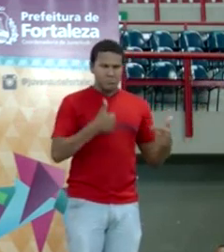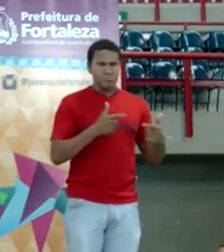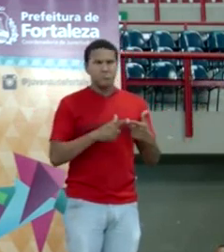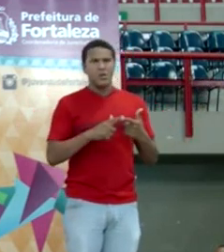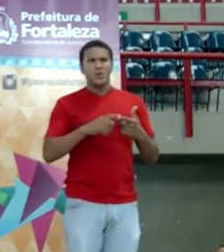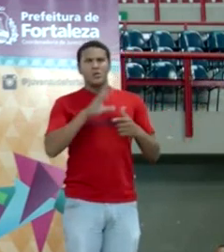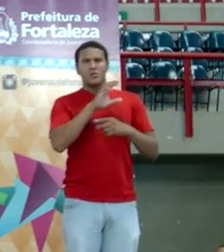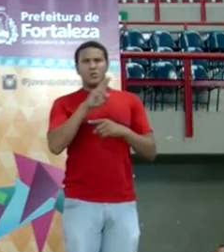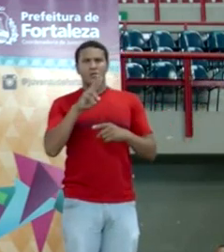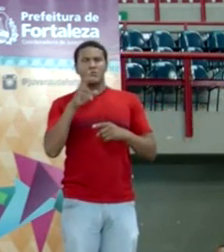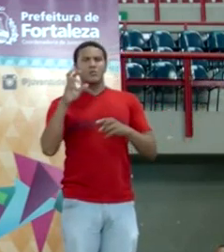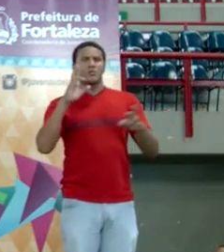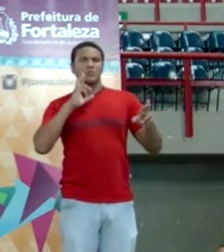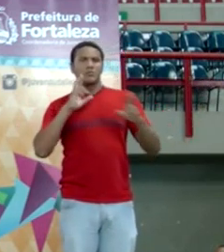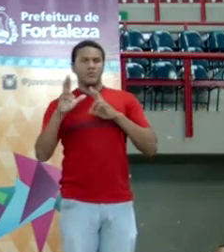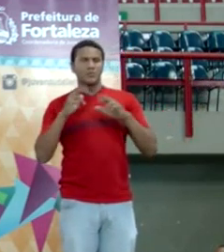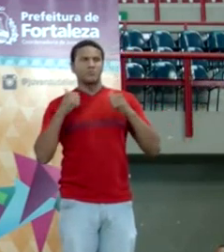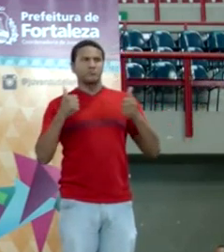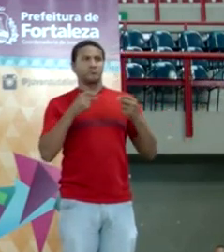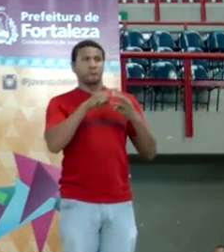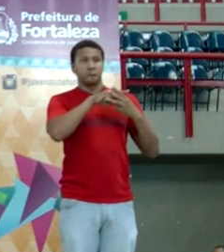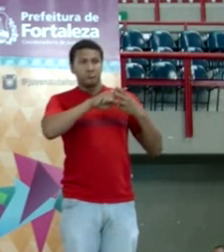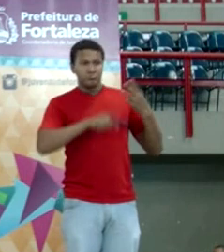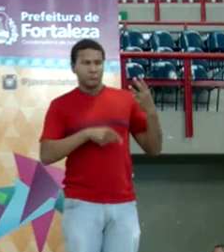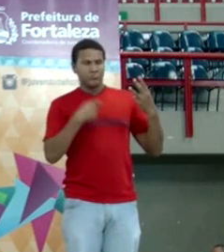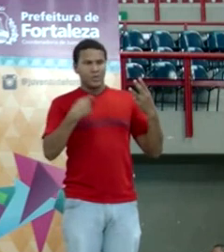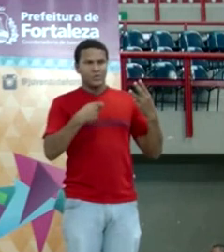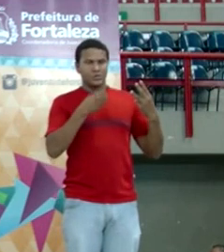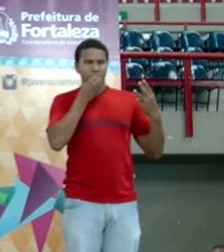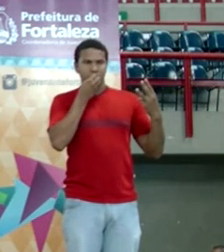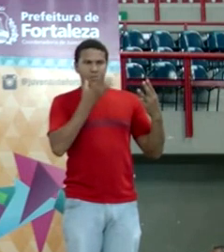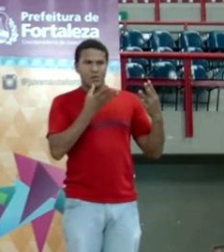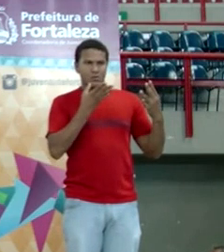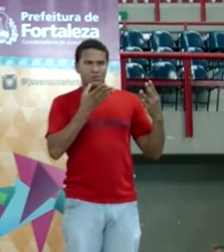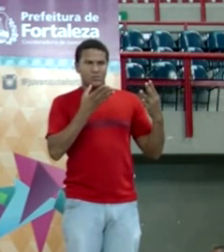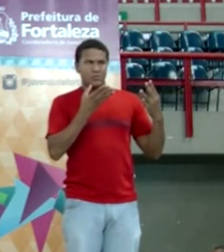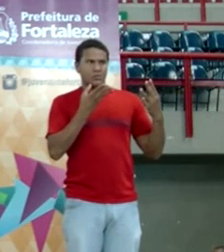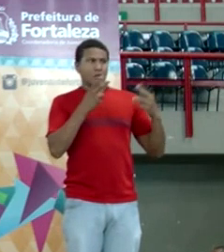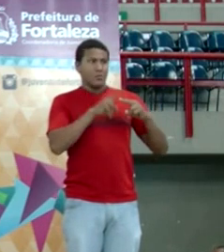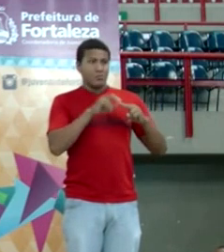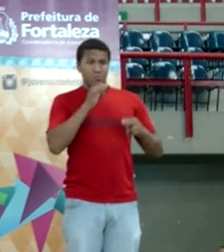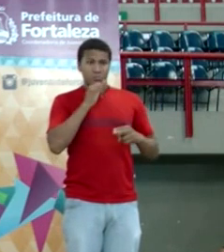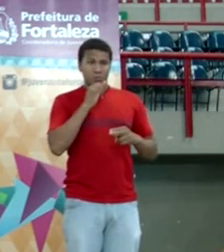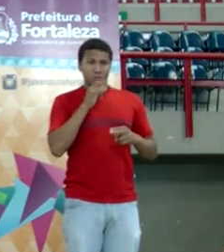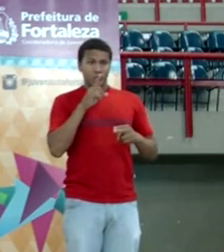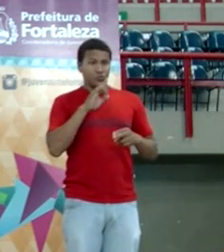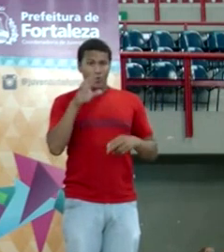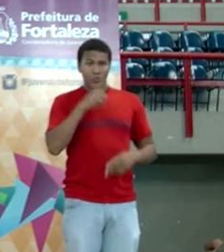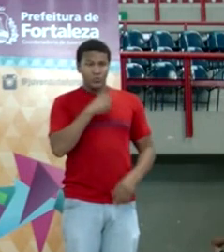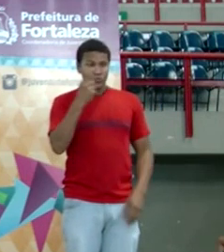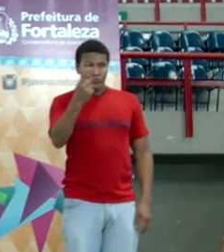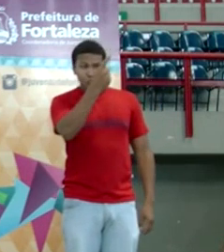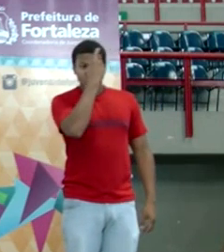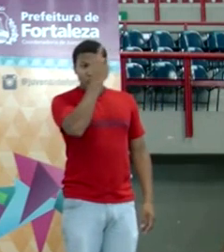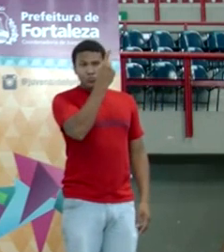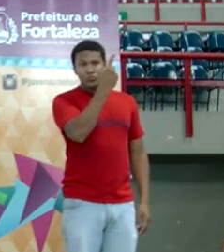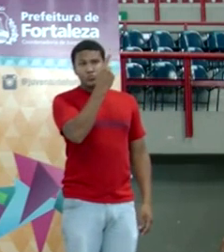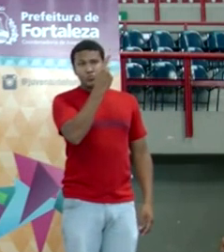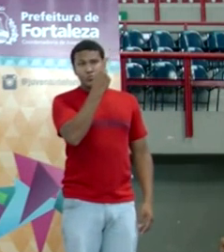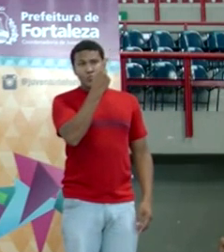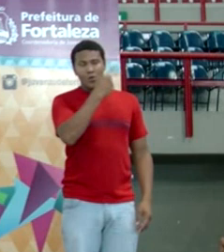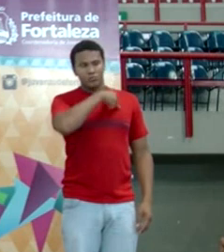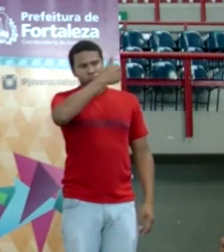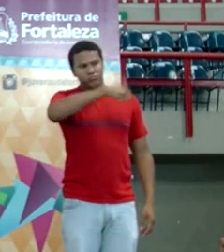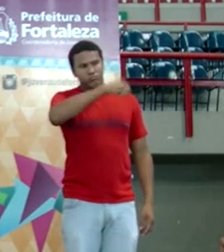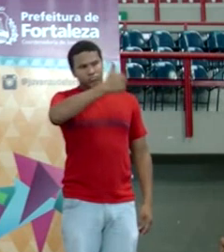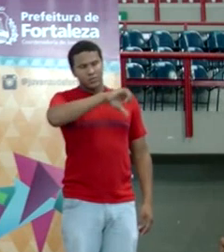e na entrevista. Então, se ele precisa se dar bem nas 3, você só tinha uma situação para verificar. E aí, se fosse só